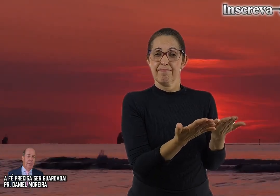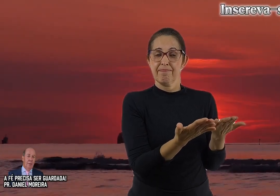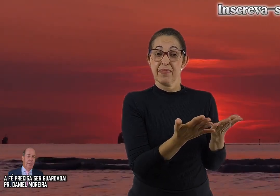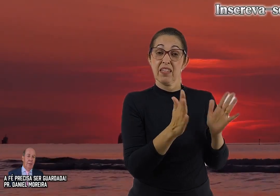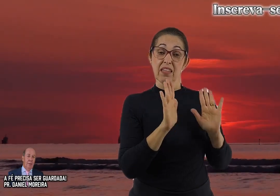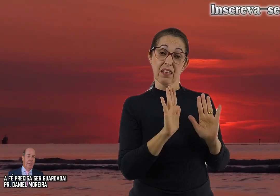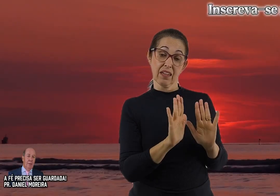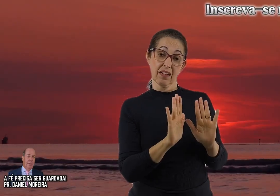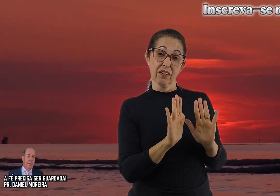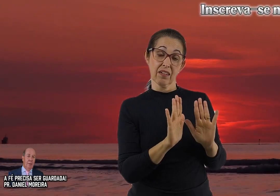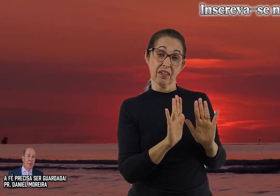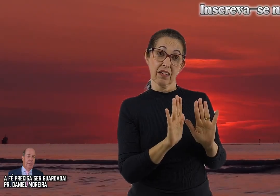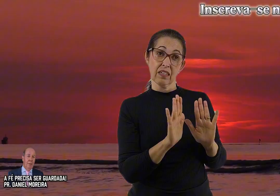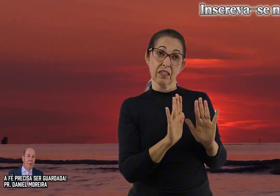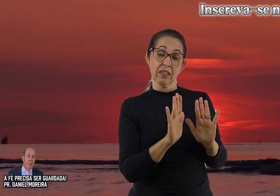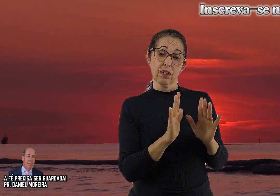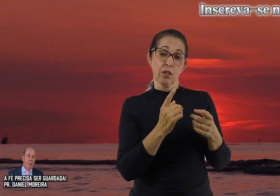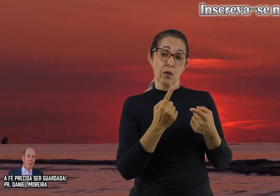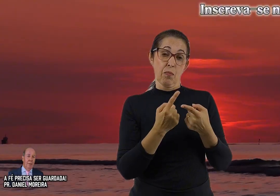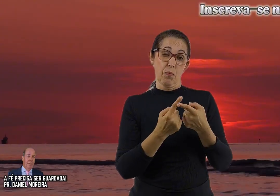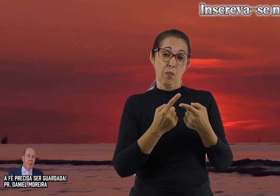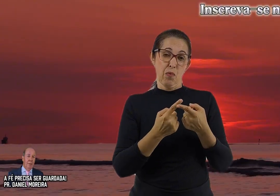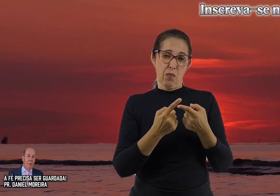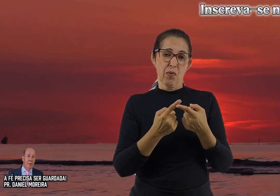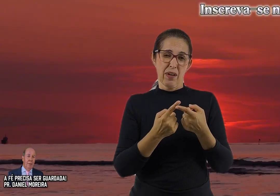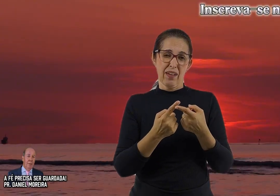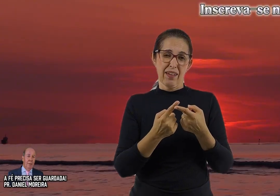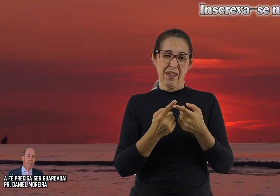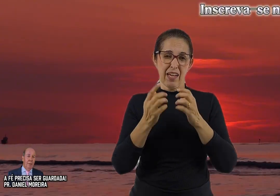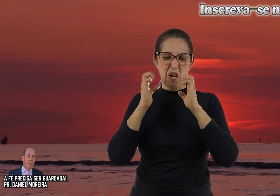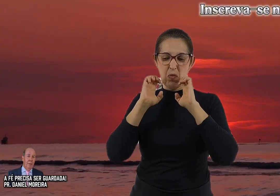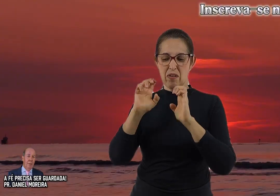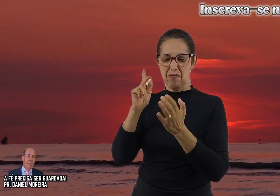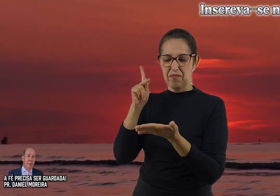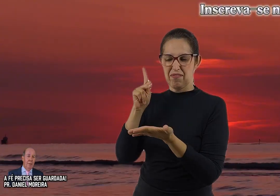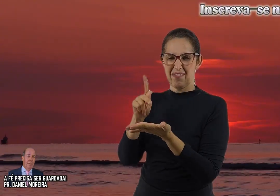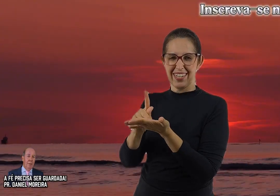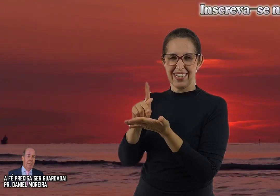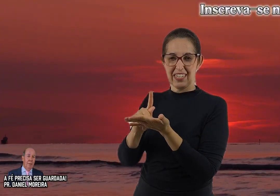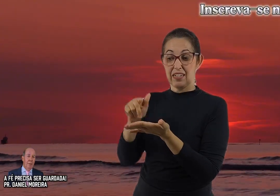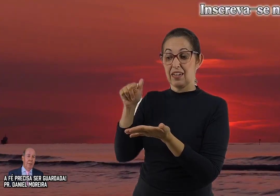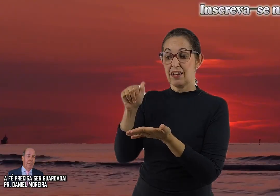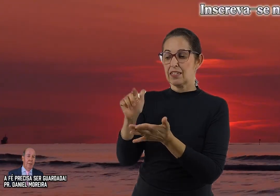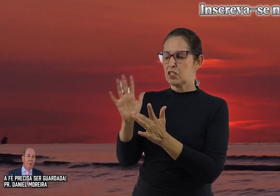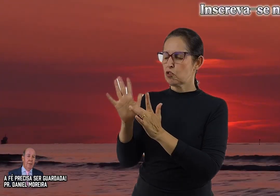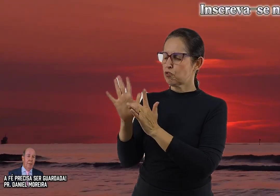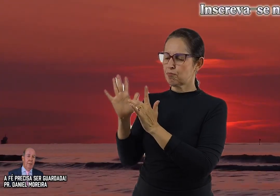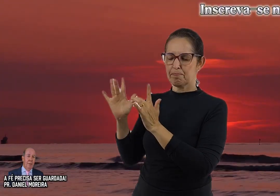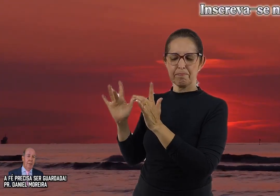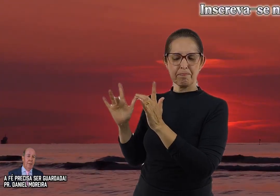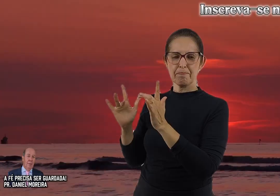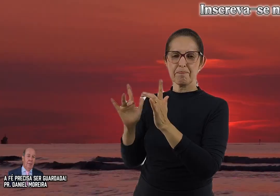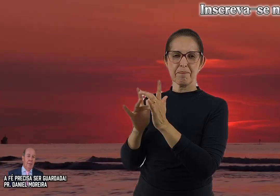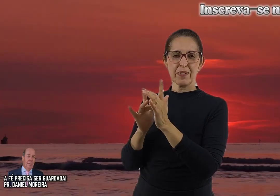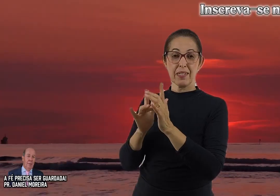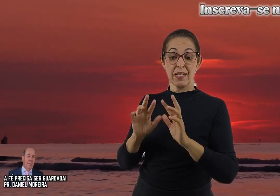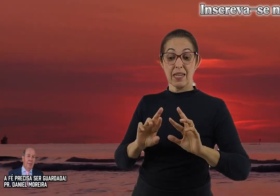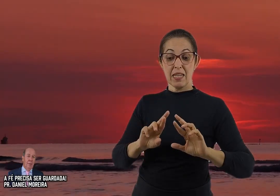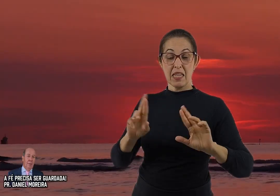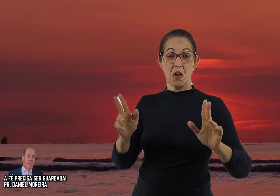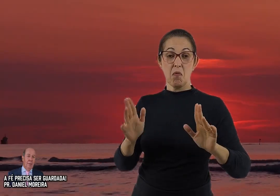O Evangelho só aceita o Evangelho genuíno de Jesus. Não é o